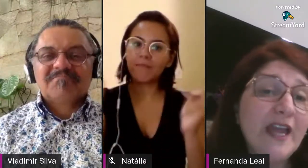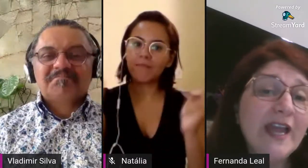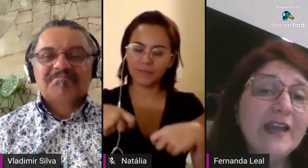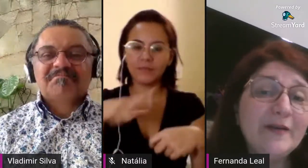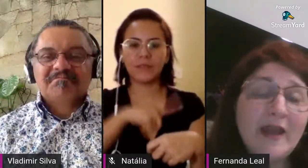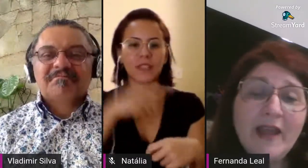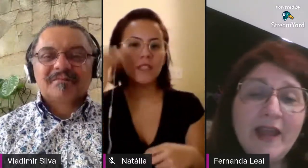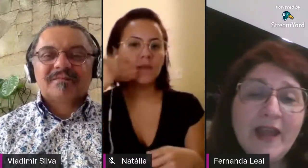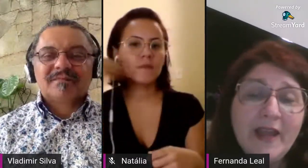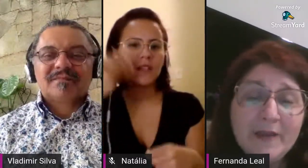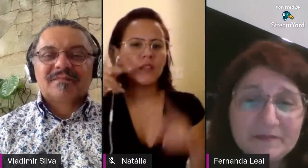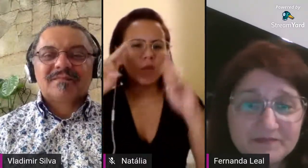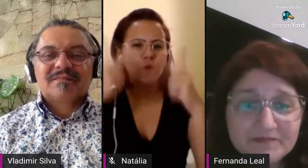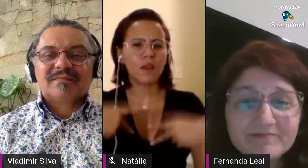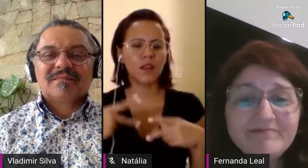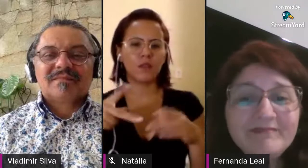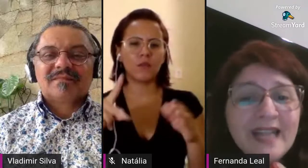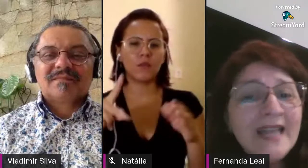né?